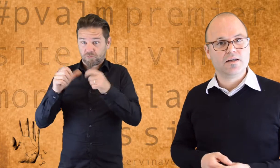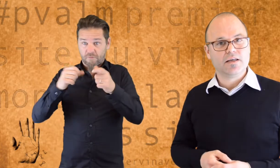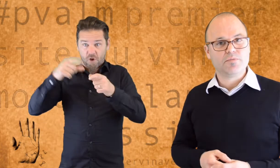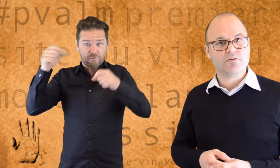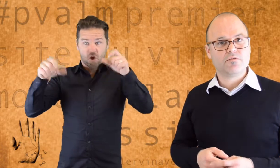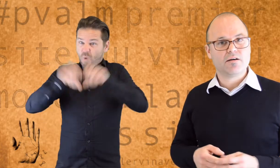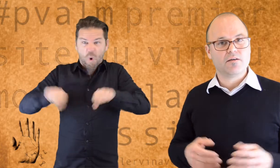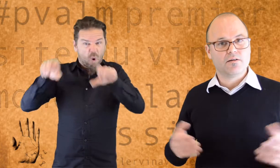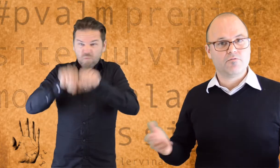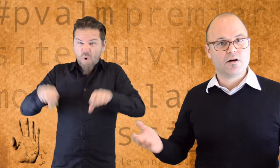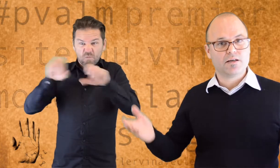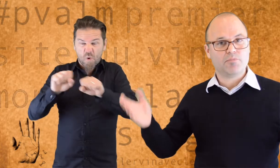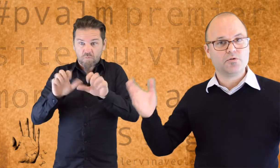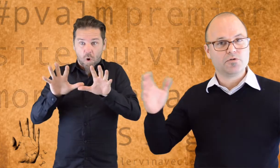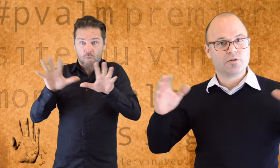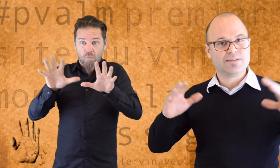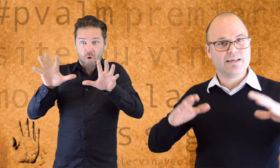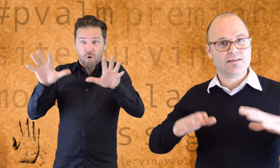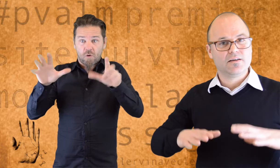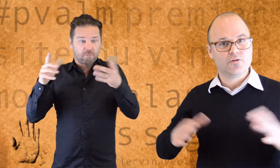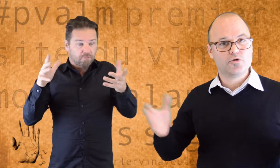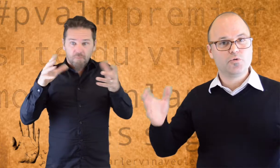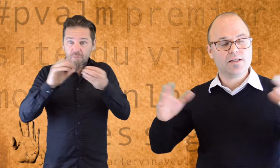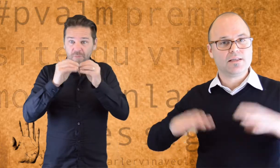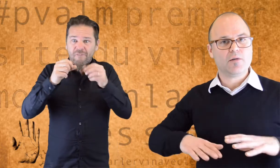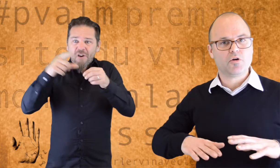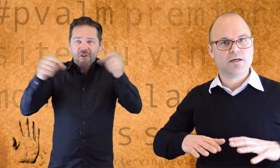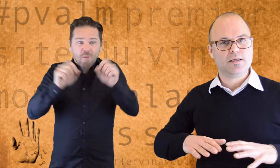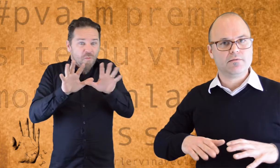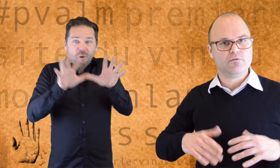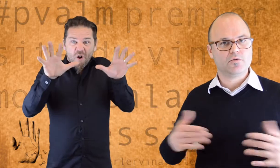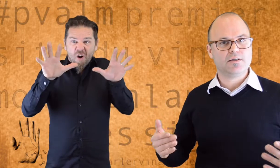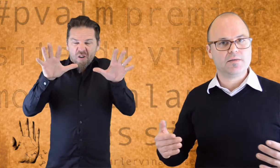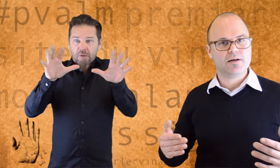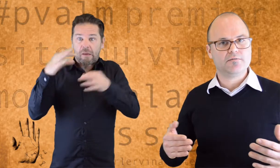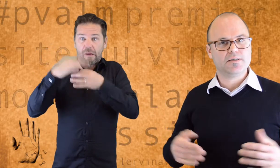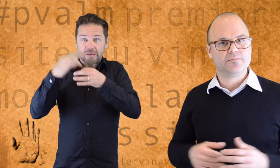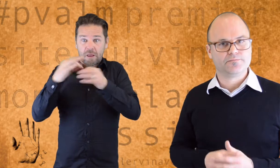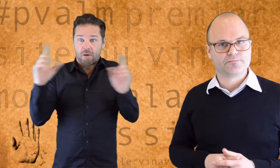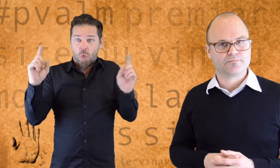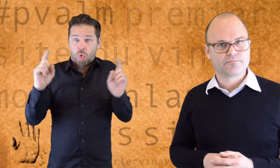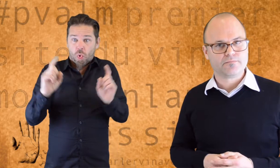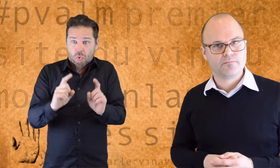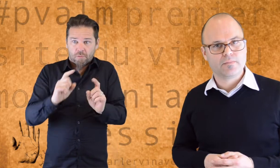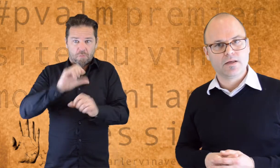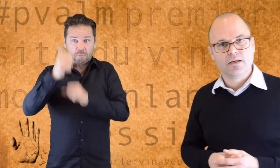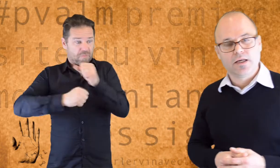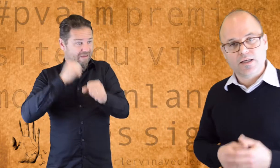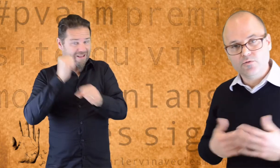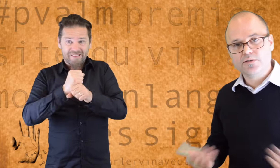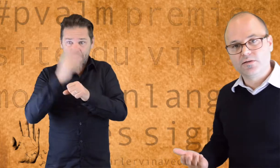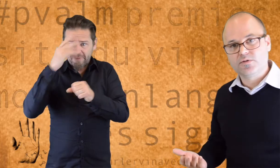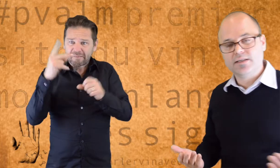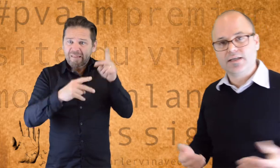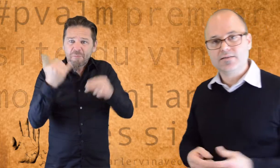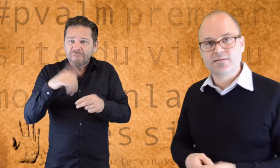végétale, et puis on va voir la production de raisin chuter dès la première année où on ne taille pas la vigne. Et